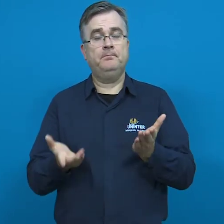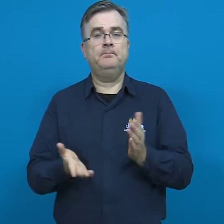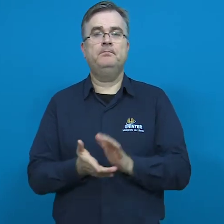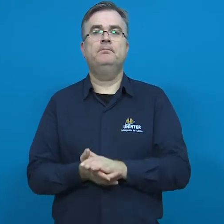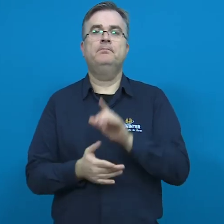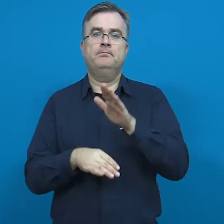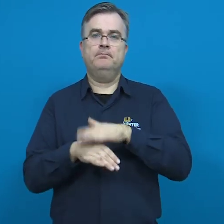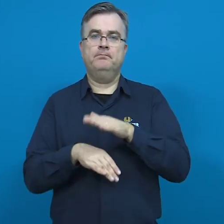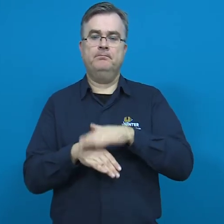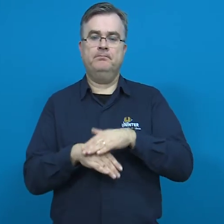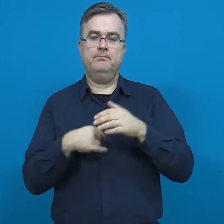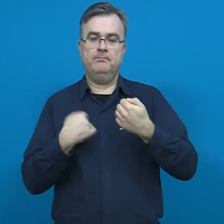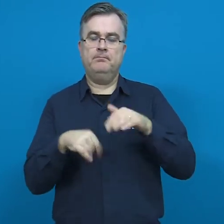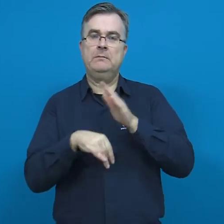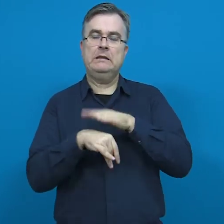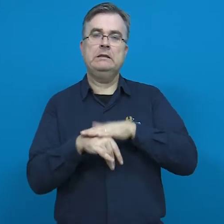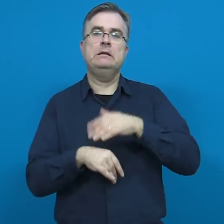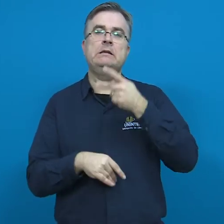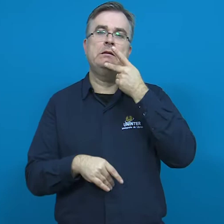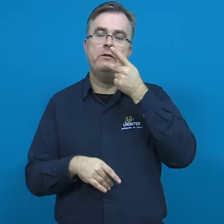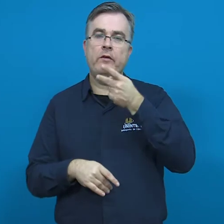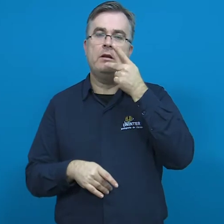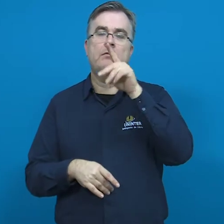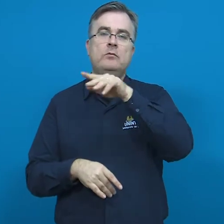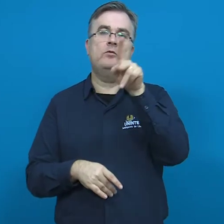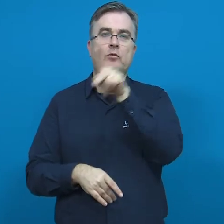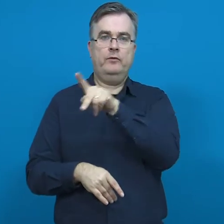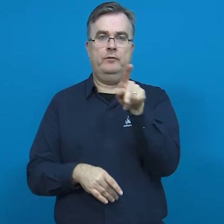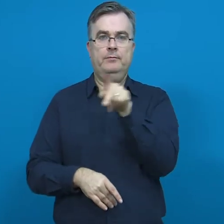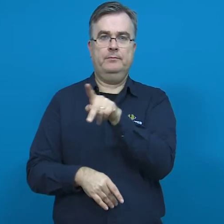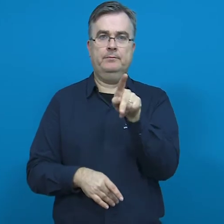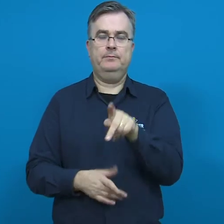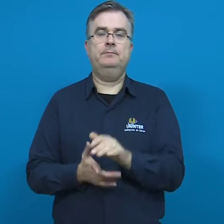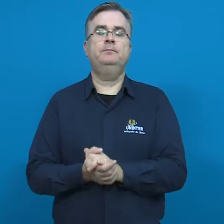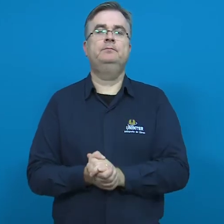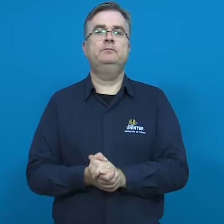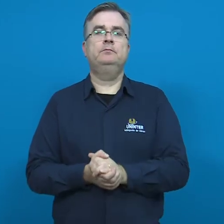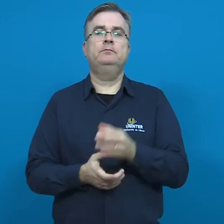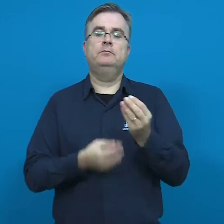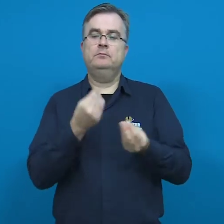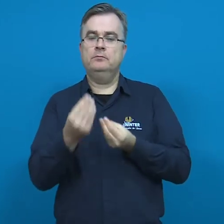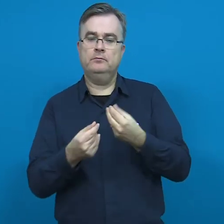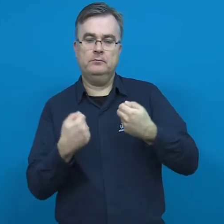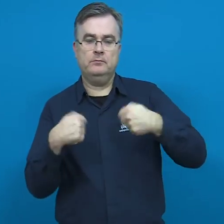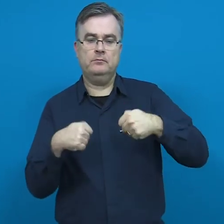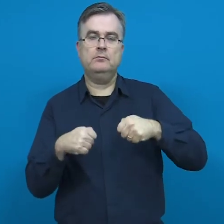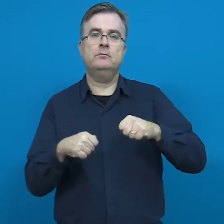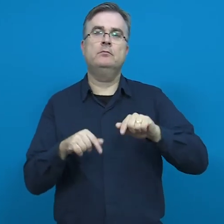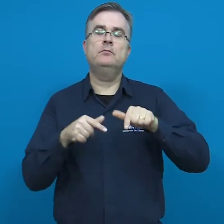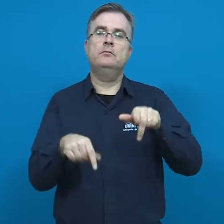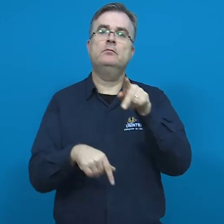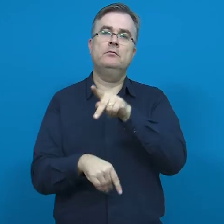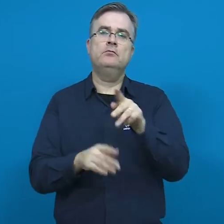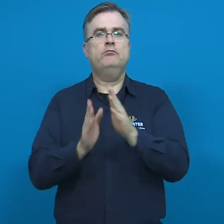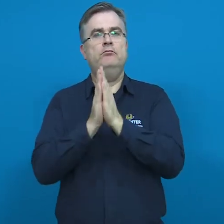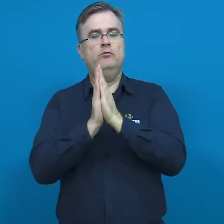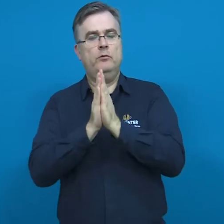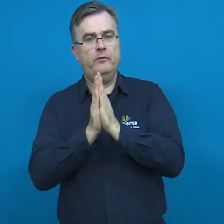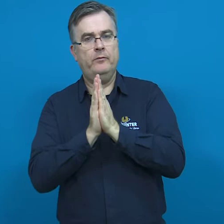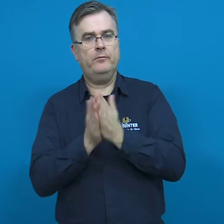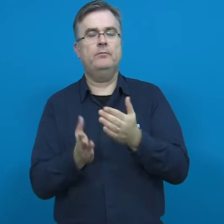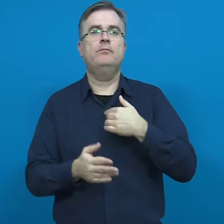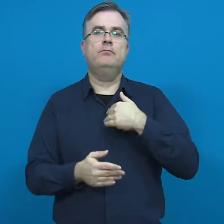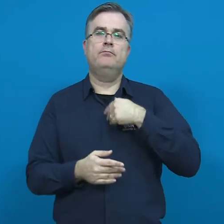Então, né, ela mesmo teve que ir falando para os professores, né, como deveria agir. Então, professor,